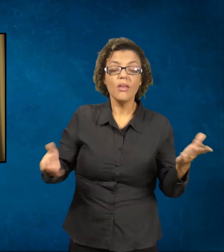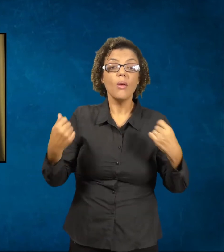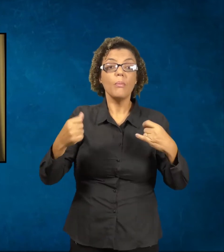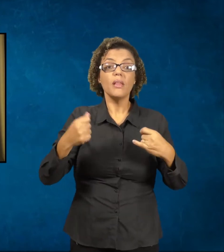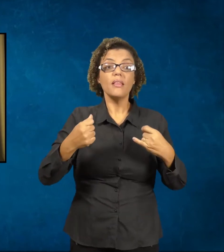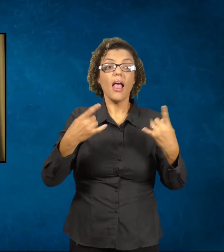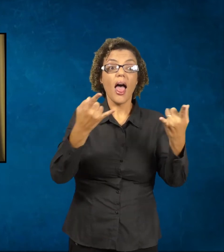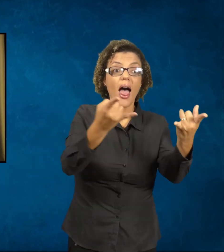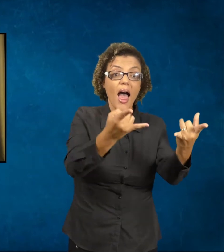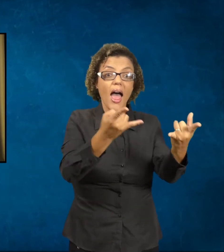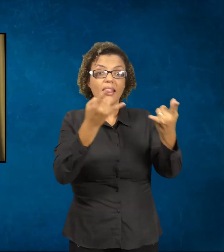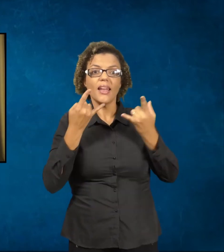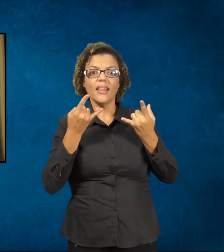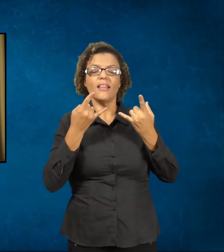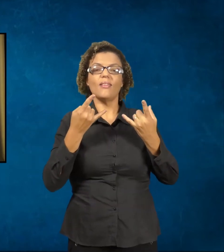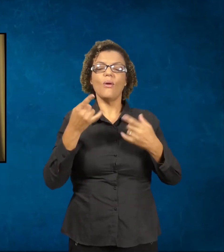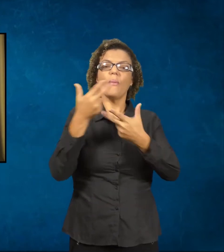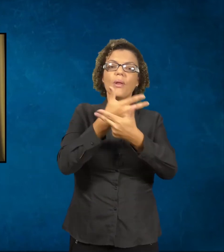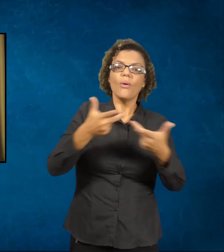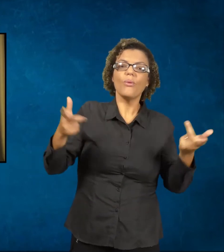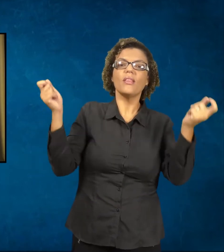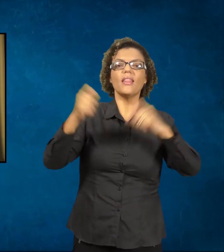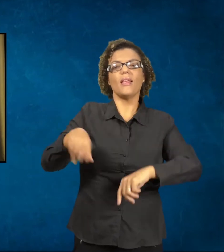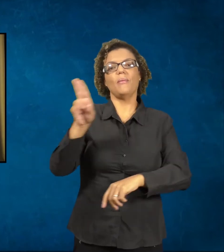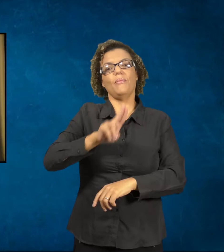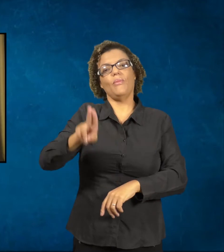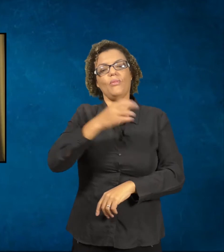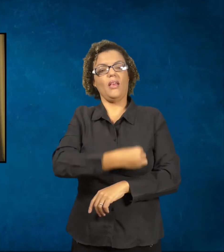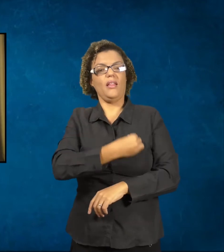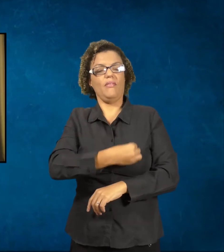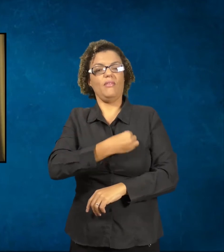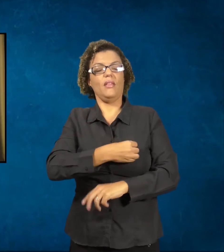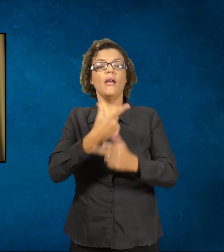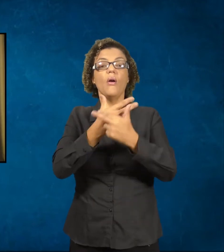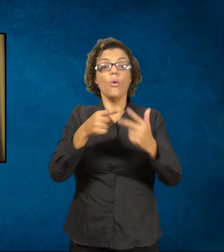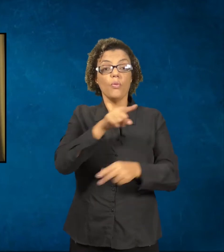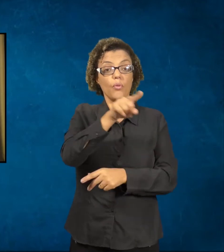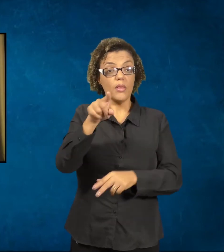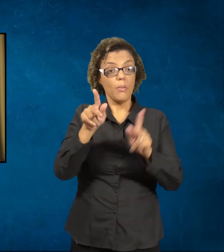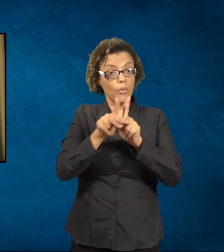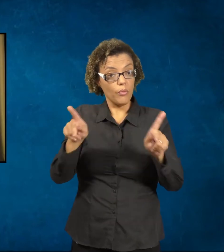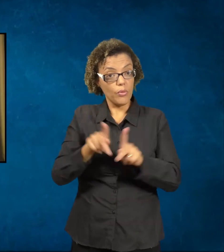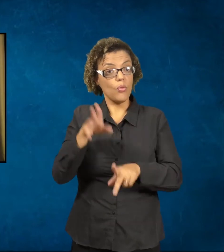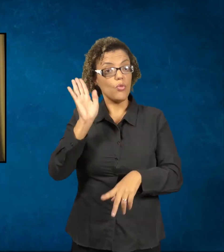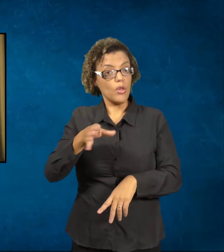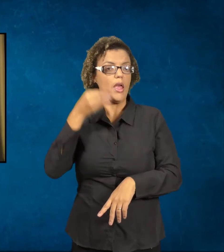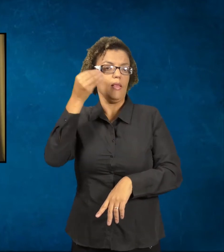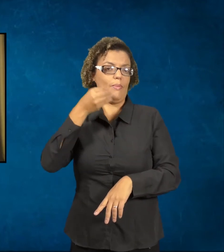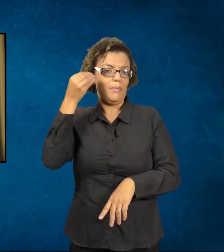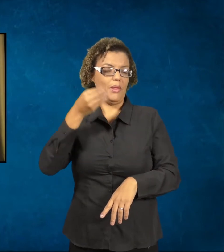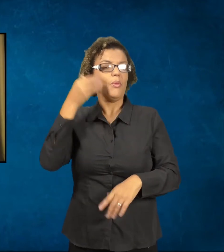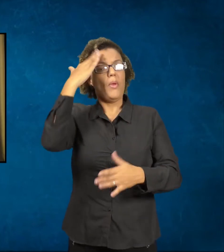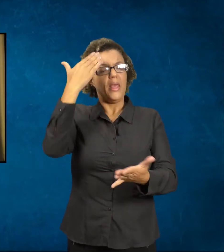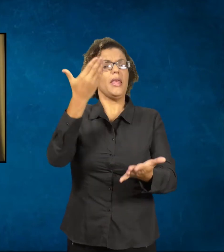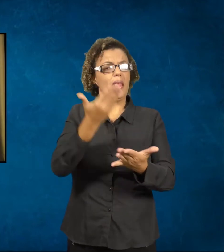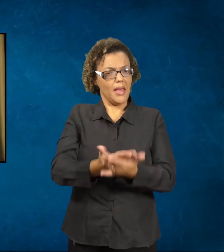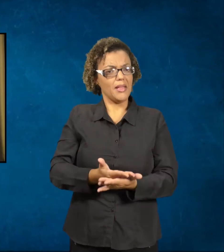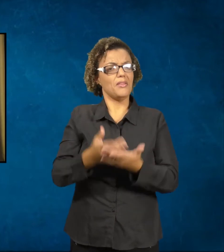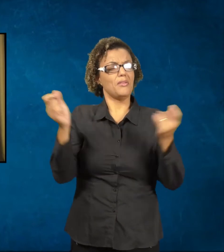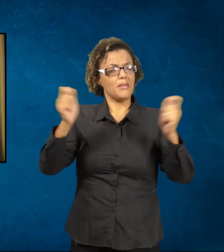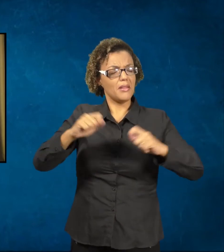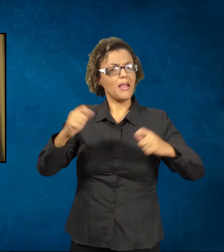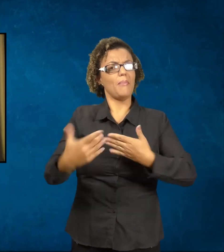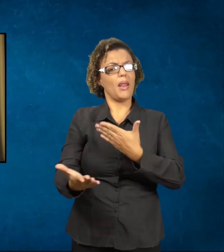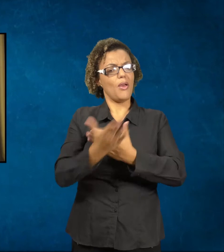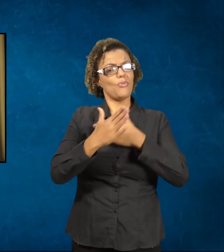as quais você já experimentou e acredita. Acredita porque já viveu e sabe que isso é válido. Então, ir ao